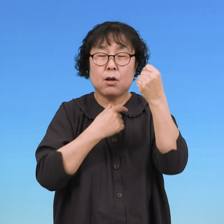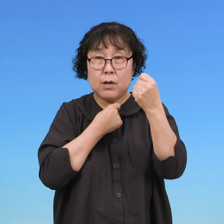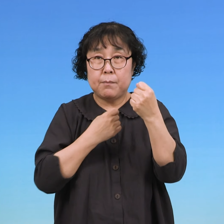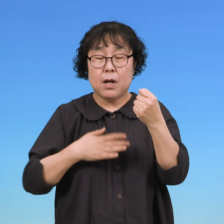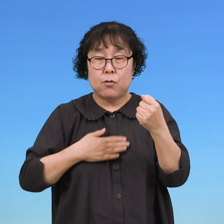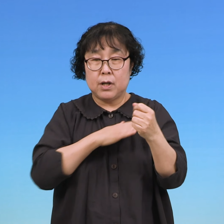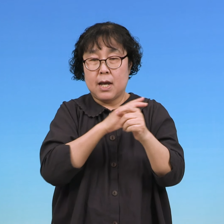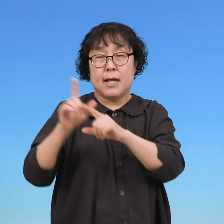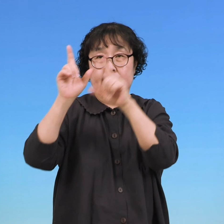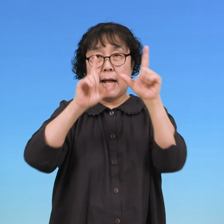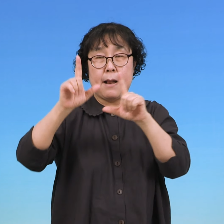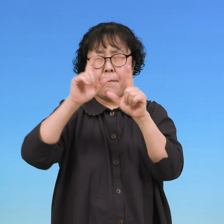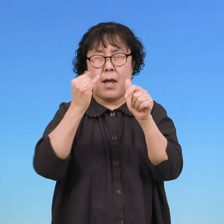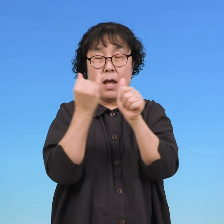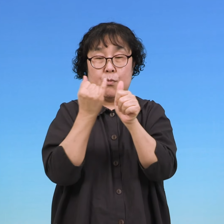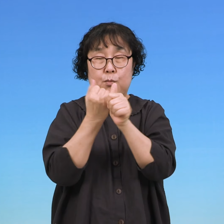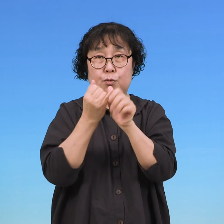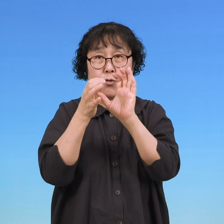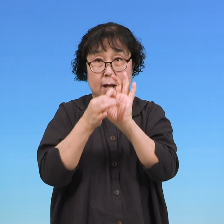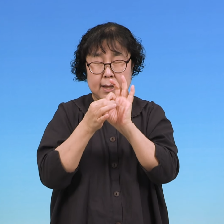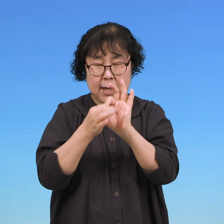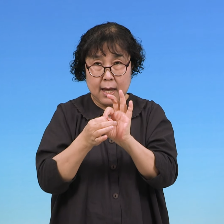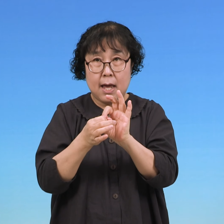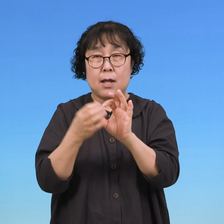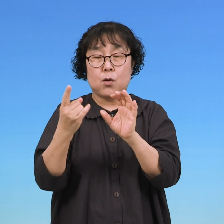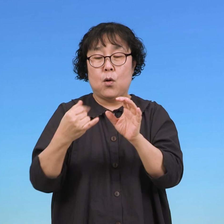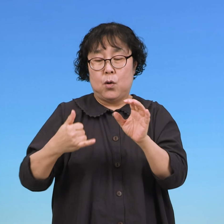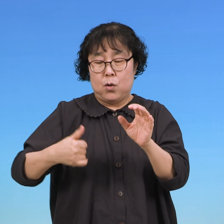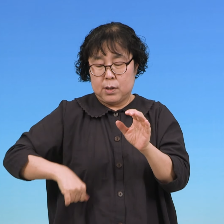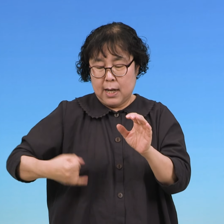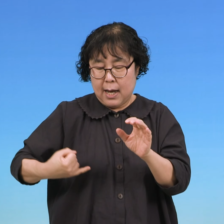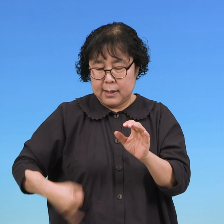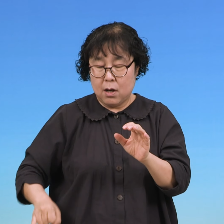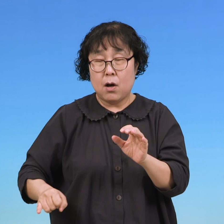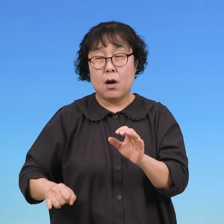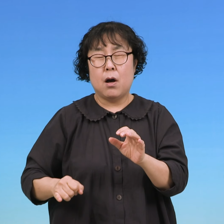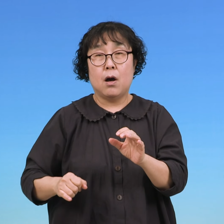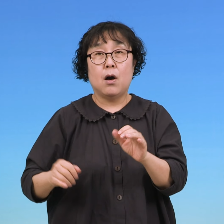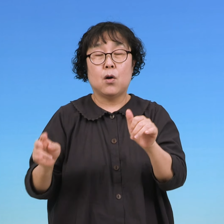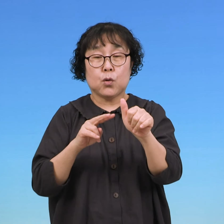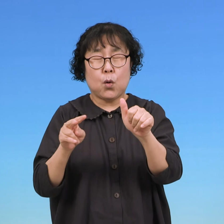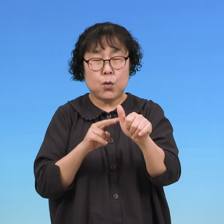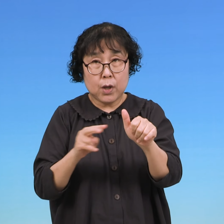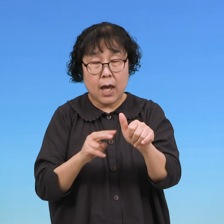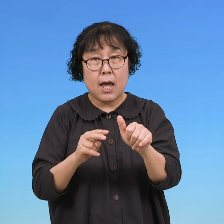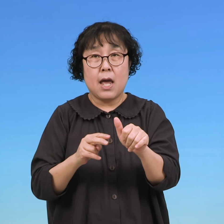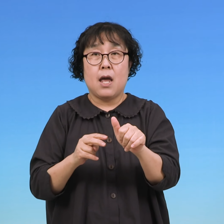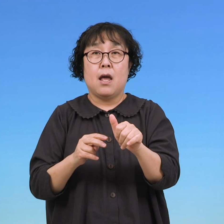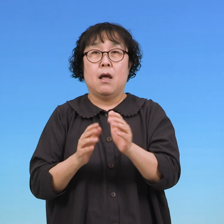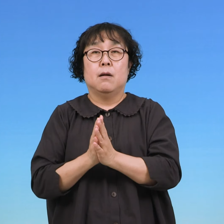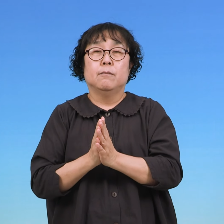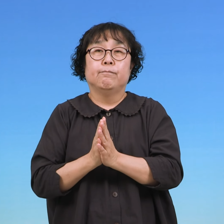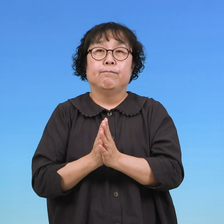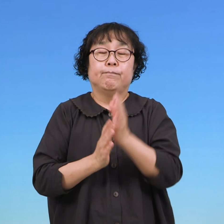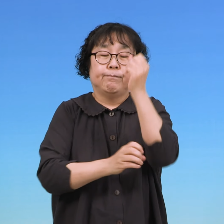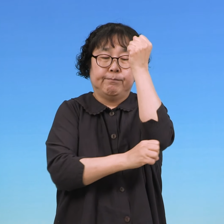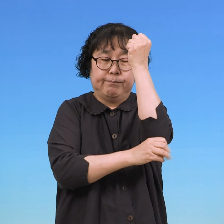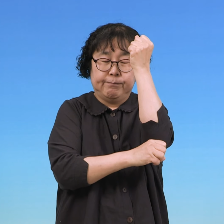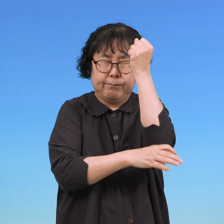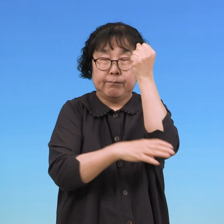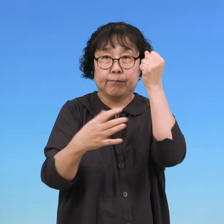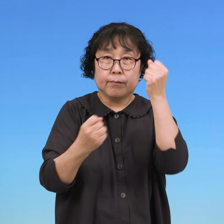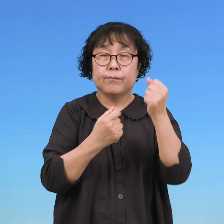교육에, 우리 부부간에 하나님 아버지 기준을 갖고 만들어 나가는 가정 되기 원합니다. 하나님 분당